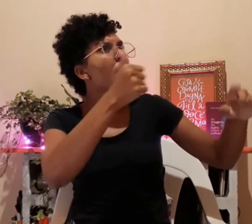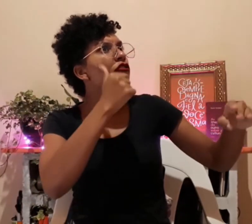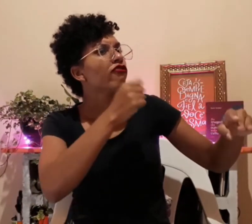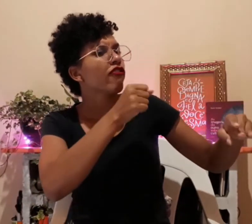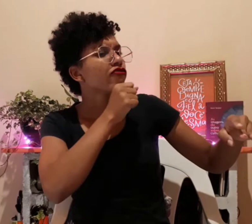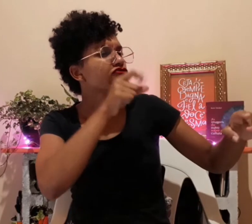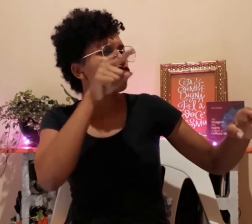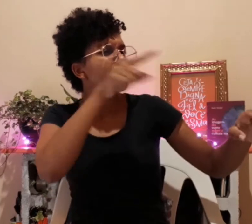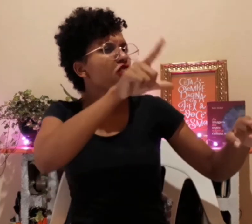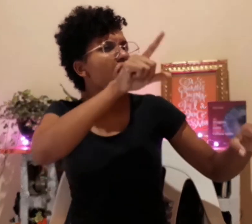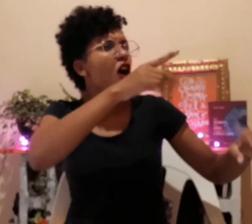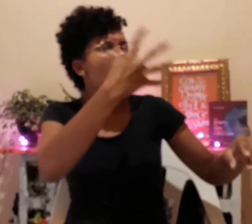da vovó.